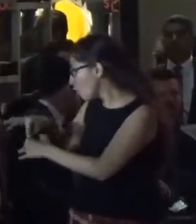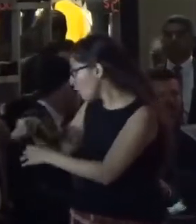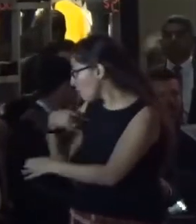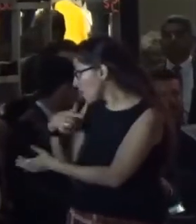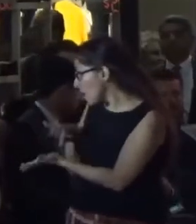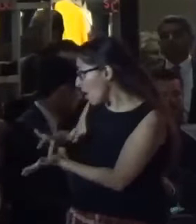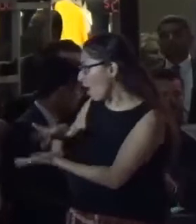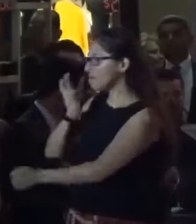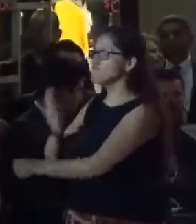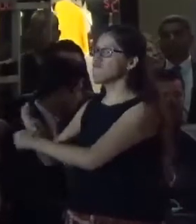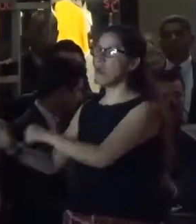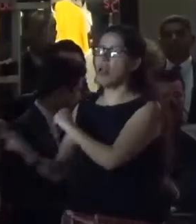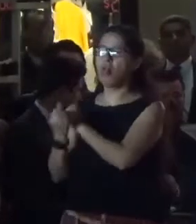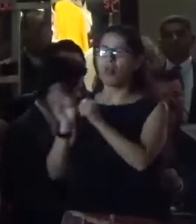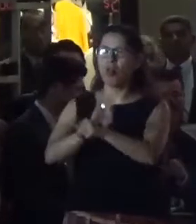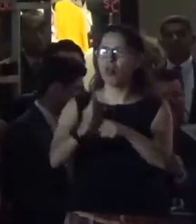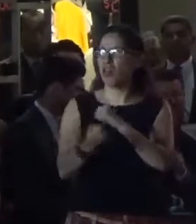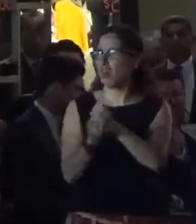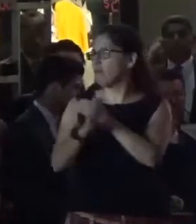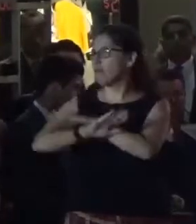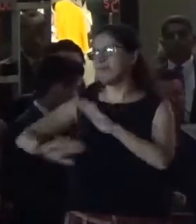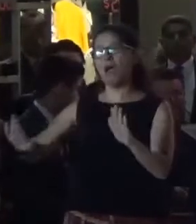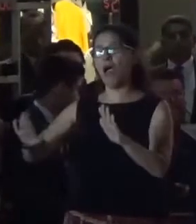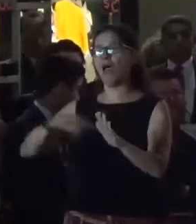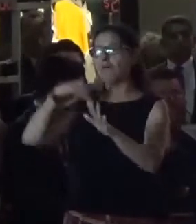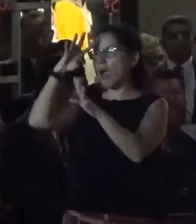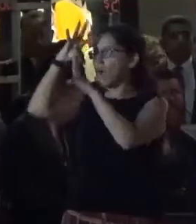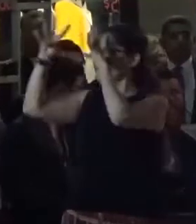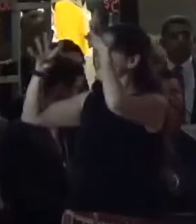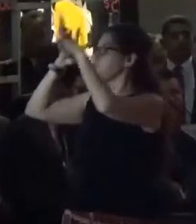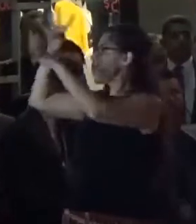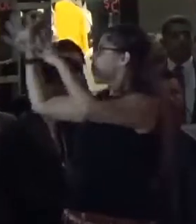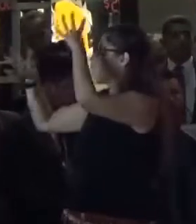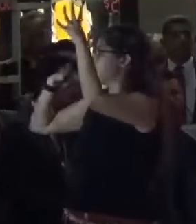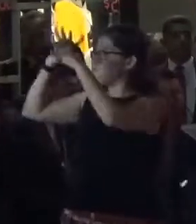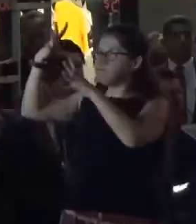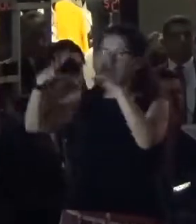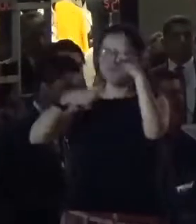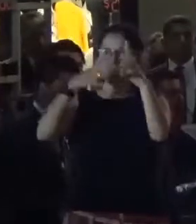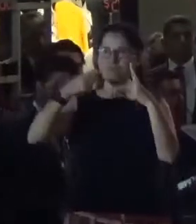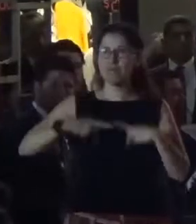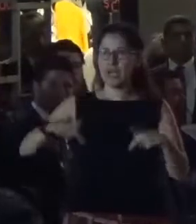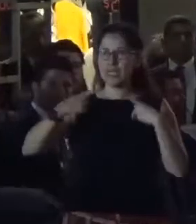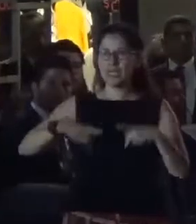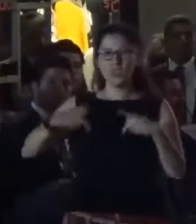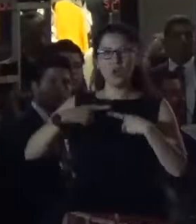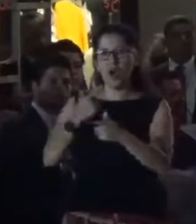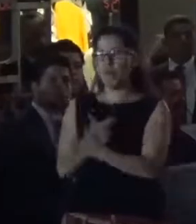Sí a la libertad creativa de organizaciones y ciudadanos.